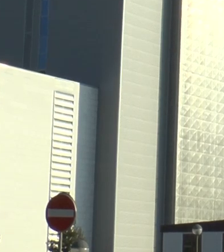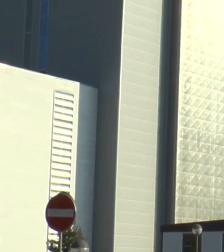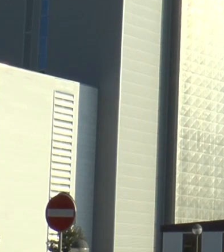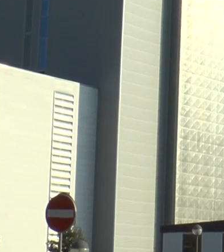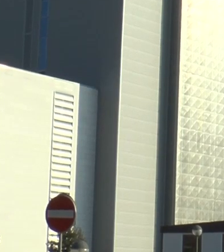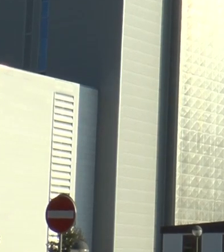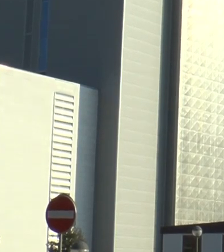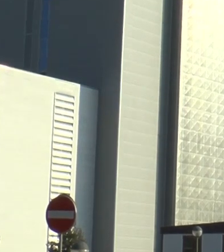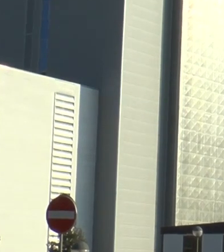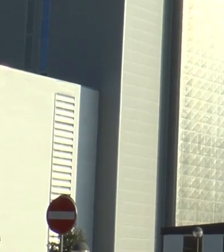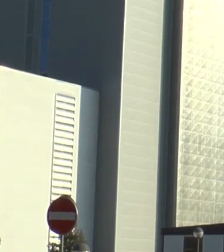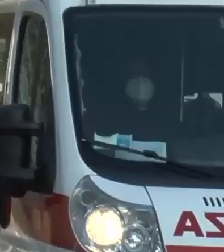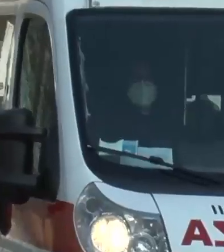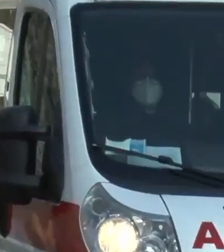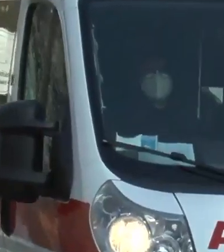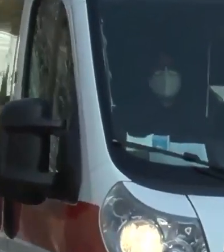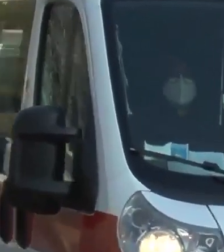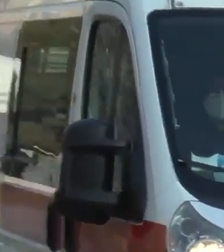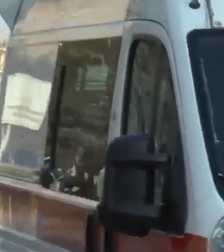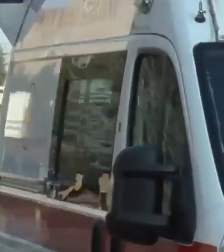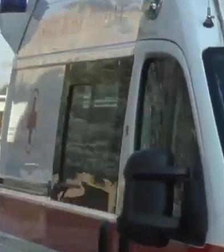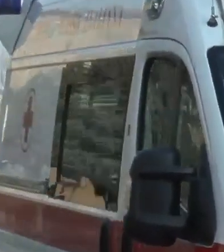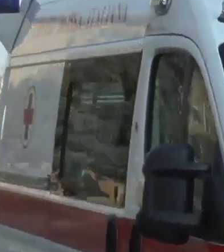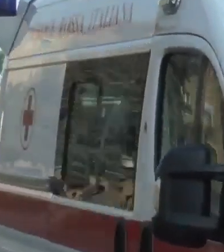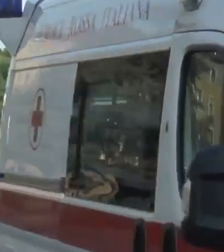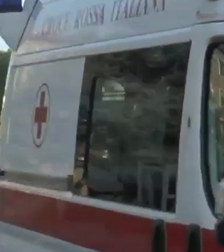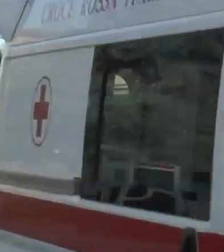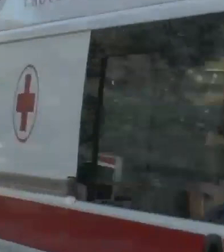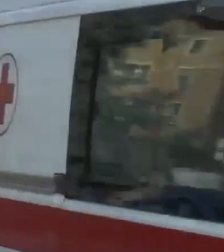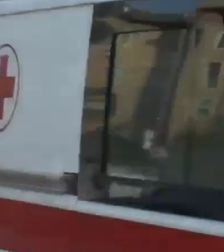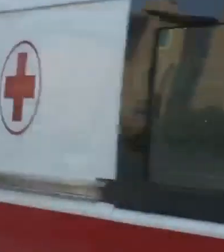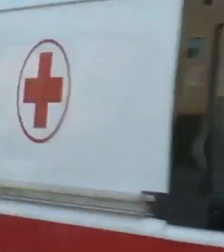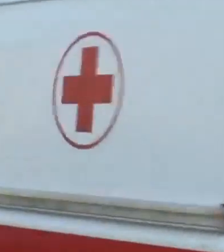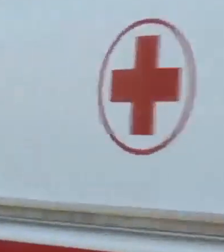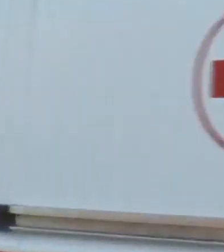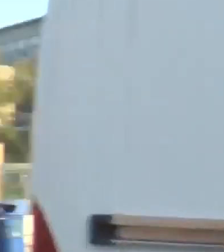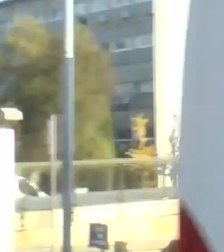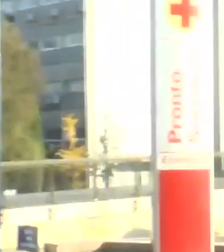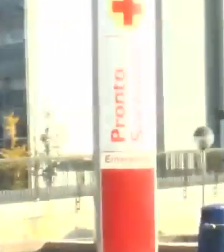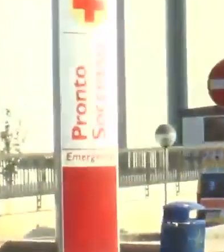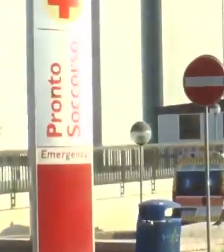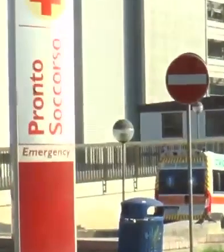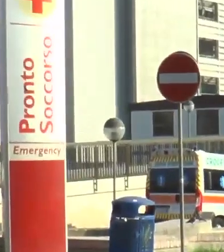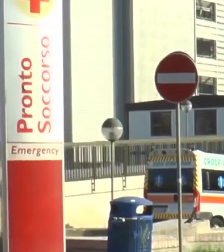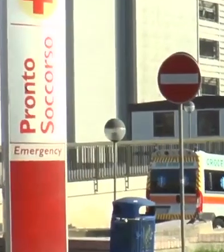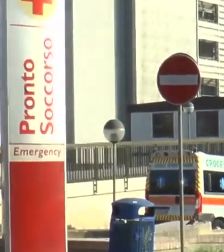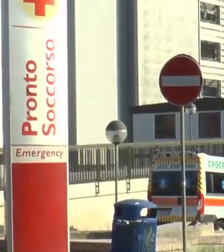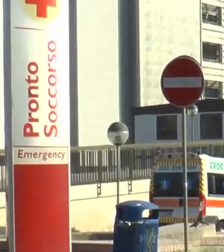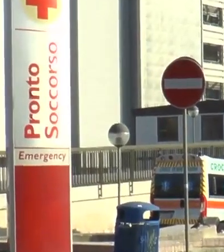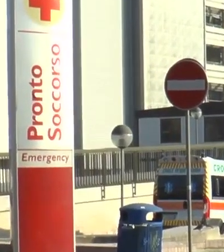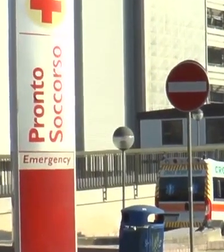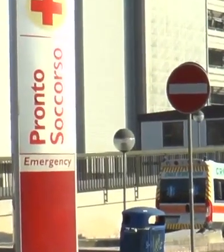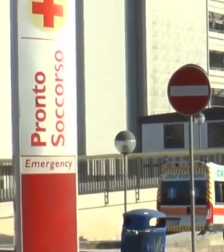per quanto complicata sono i requisiti che mantengono la posizione e penso che debba essere